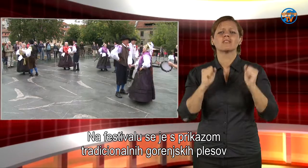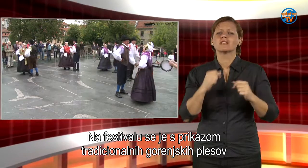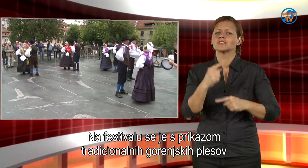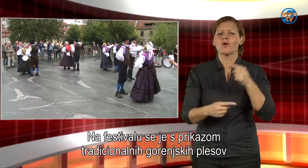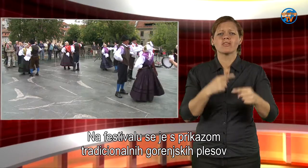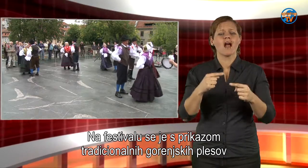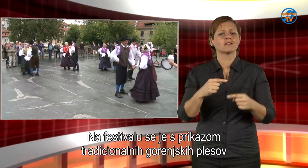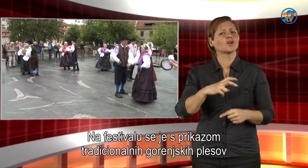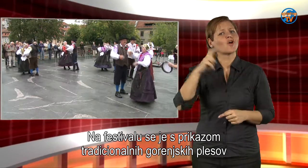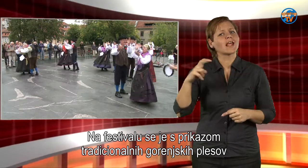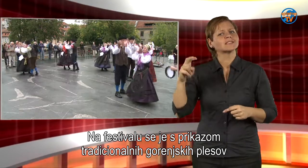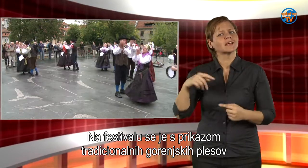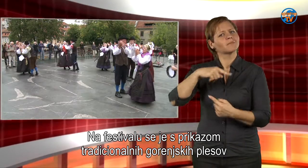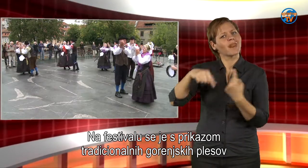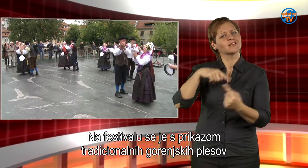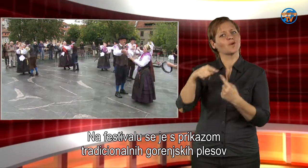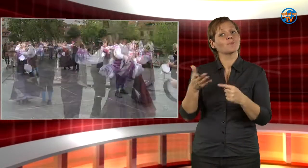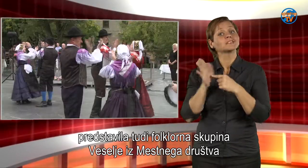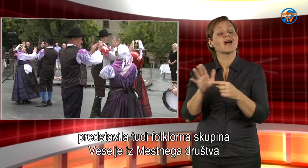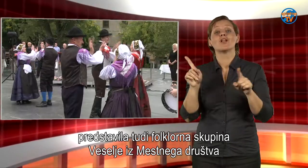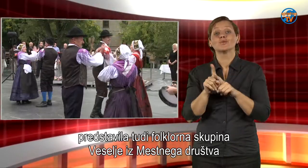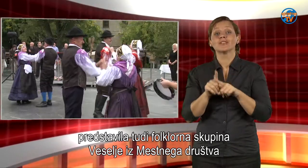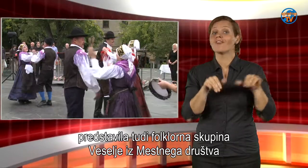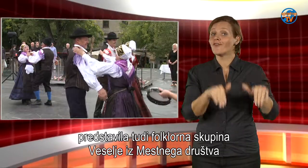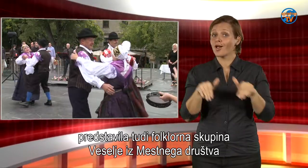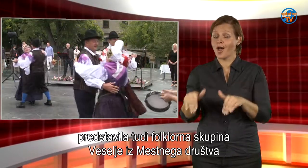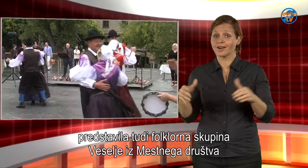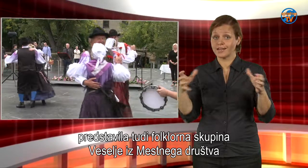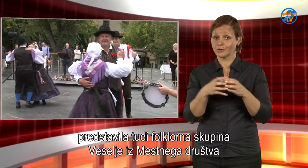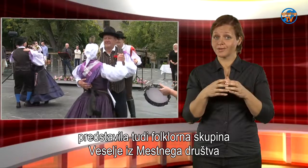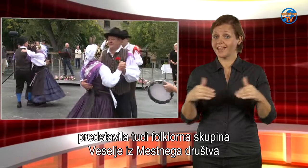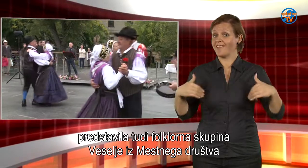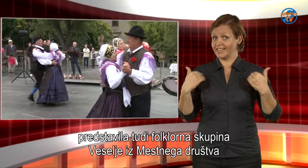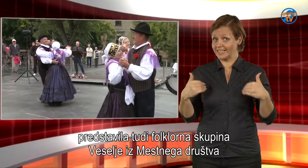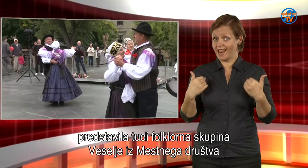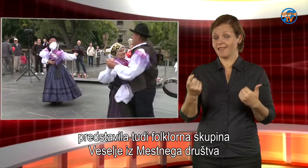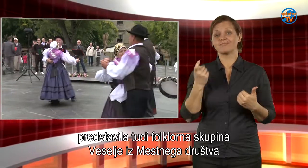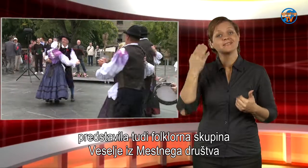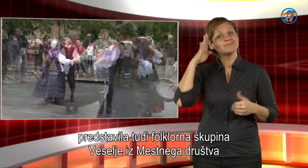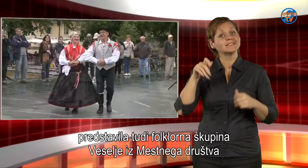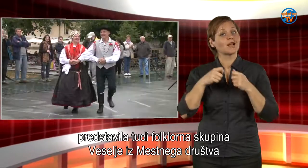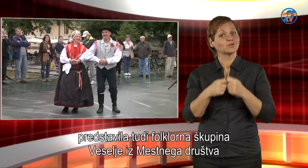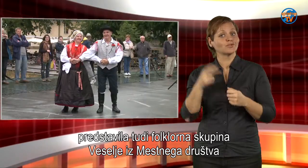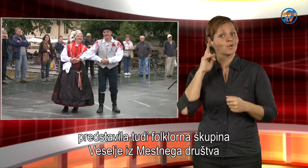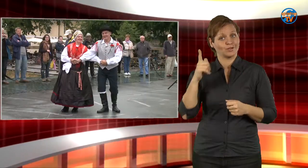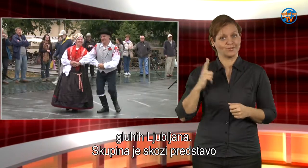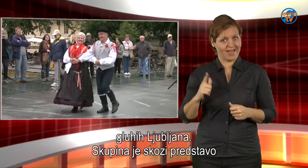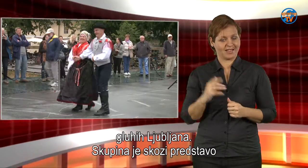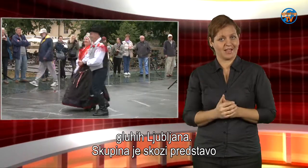prikazom tradicionalnih gorenjskih plesov predstavila tudi folklorna skupina Veselje iz Mestnega društva